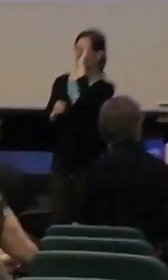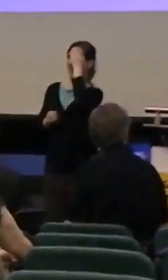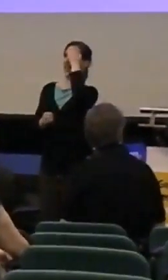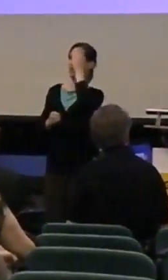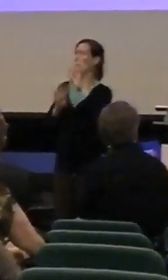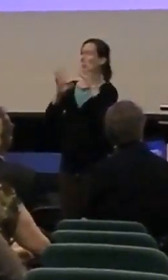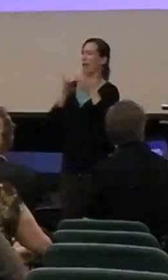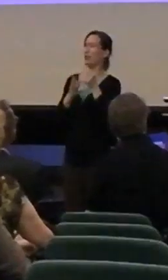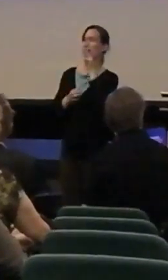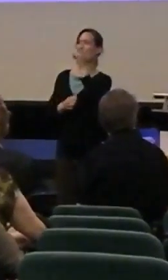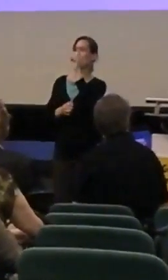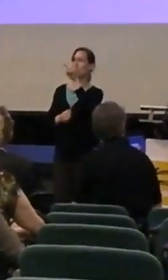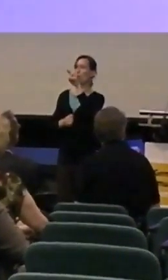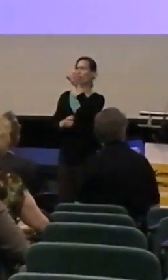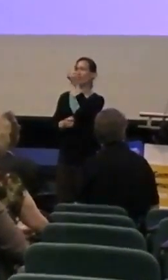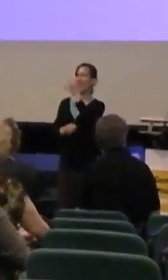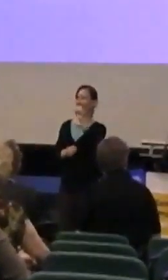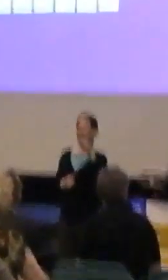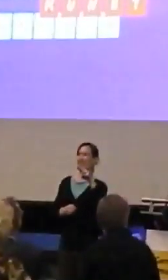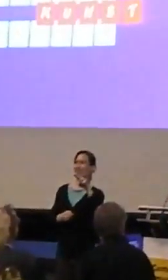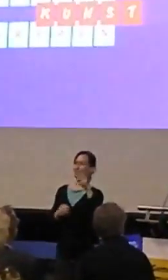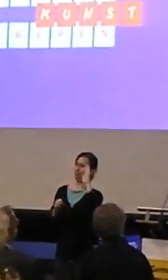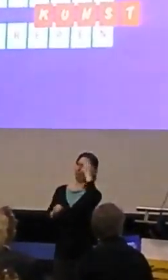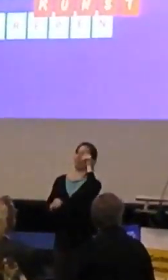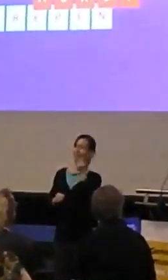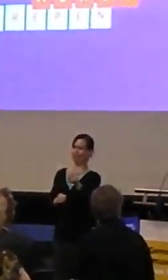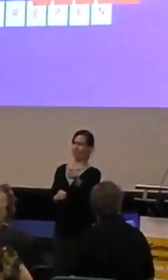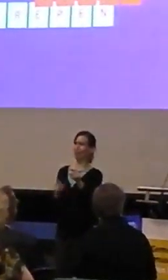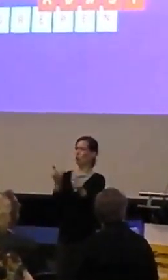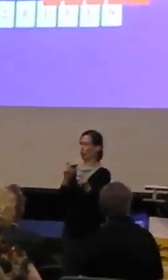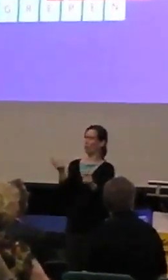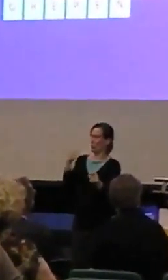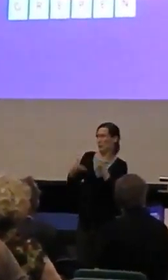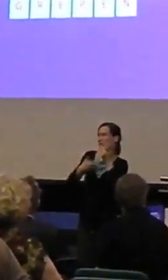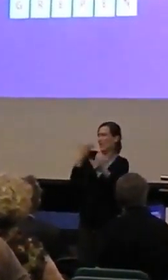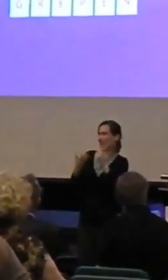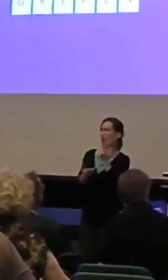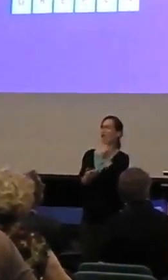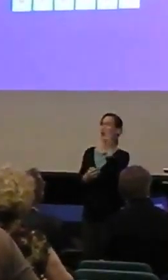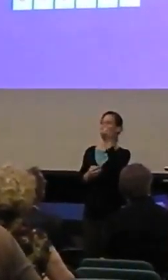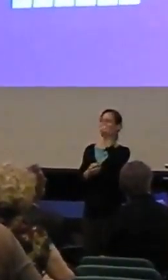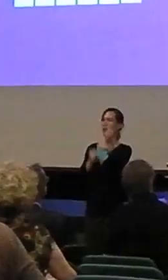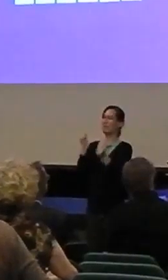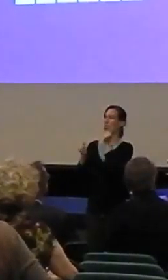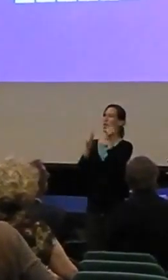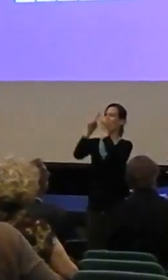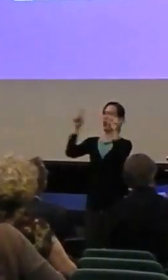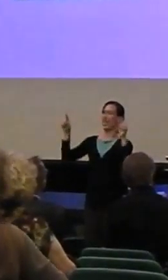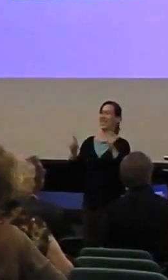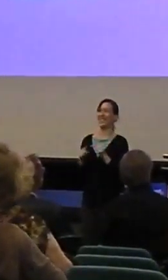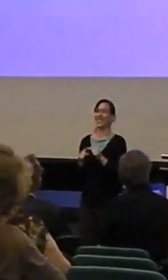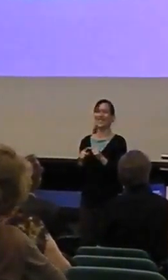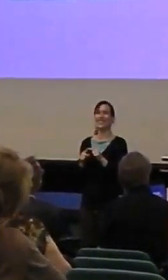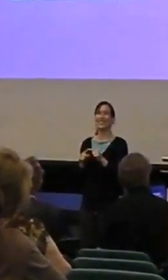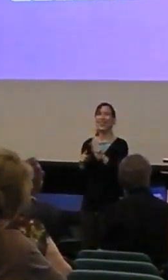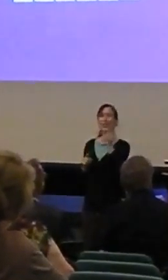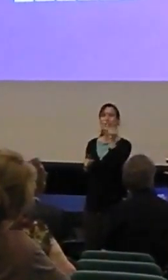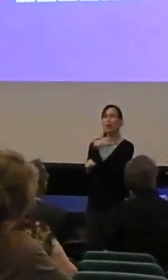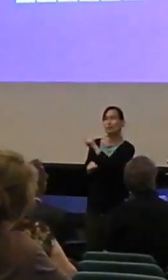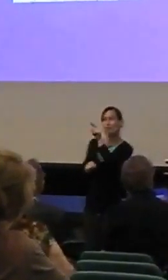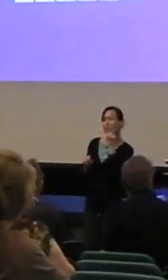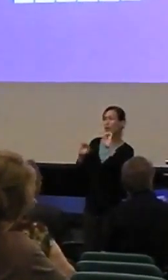Mondriaan te maken heeft, zal zo meteen iets vertellen over de Victory Boogie Boogie. Straks kunt u het filmpje zien. Het filmpje, zeg